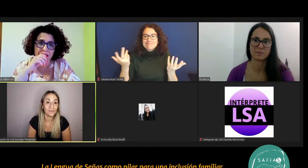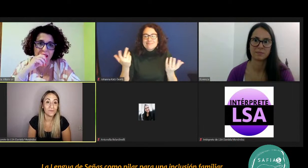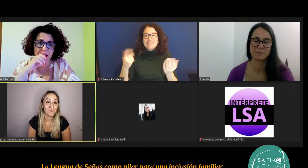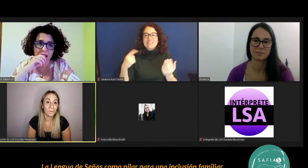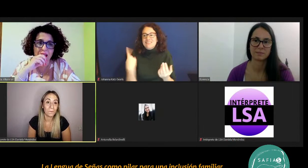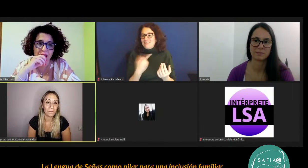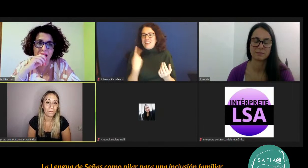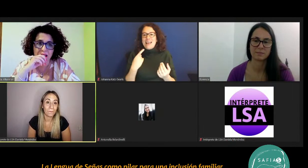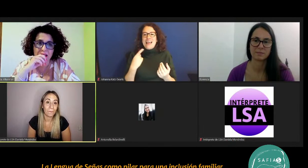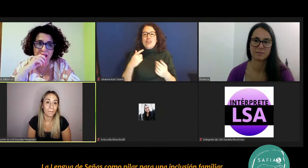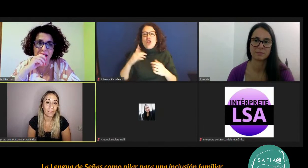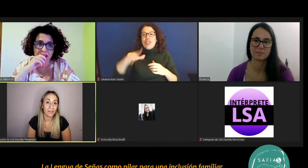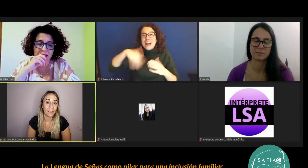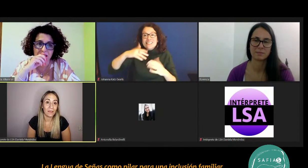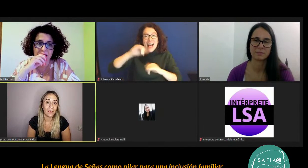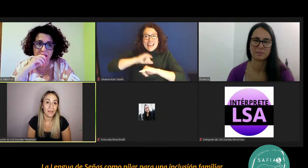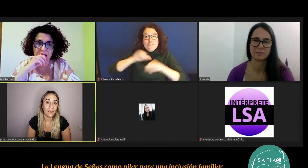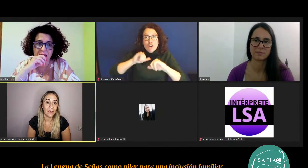difusión.